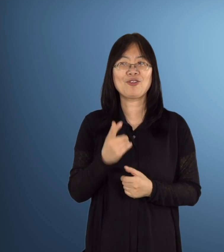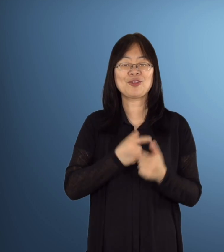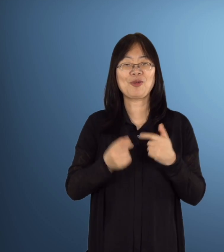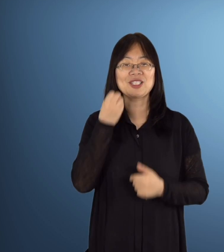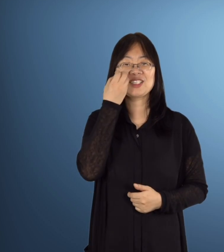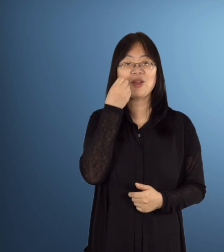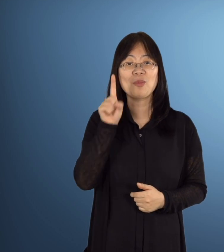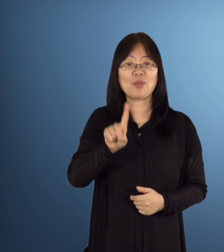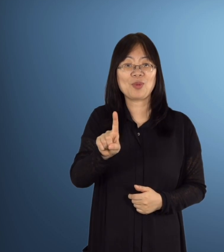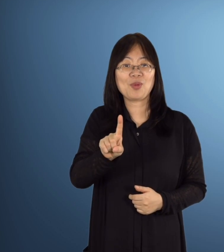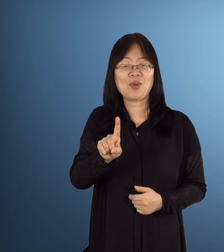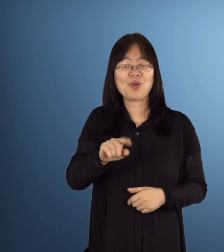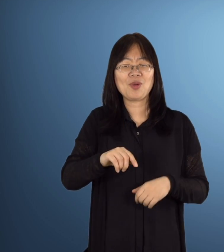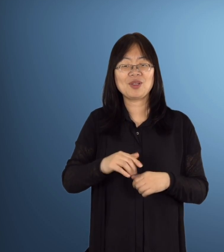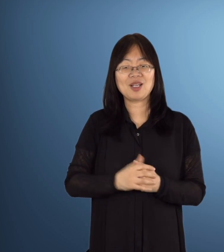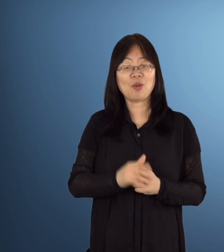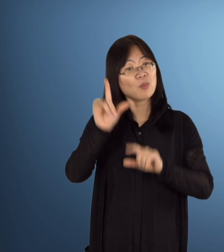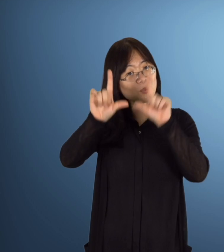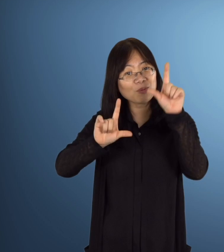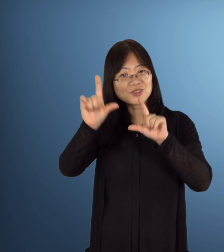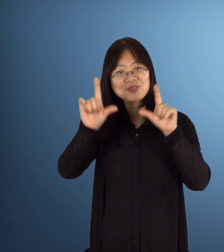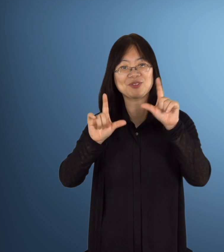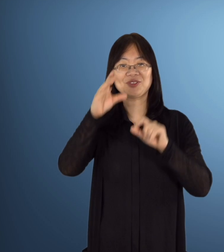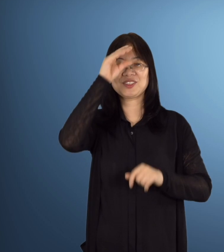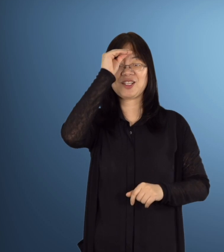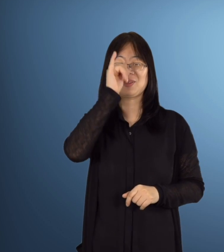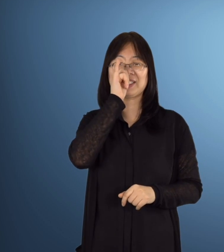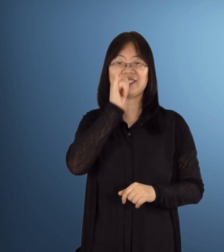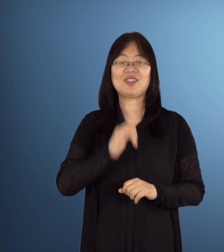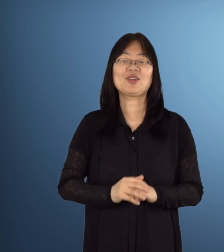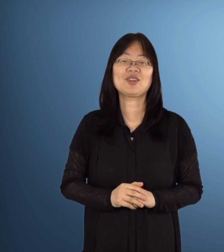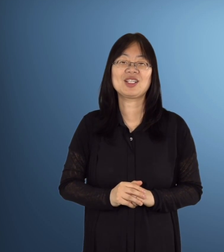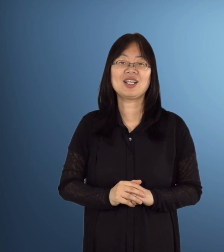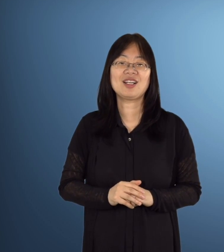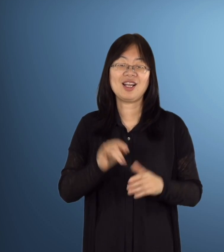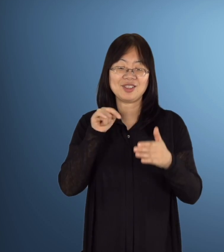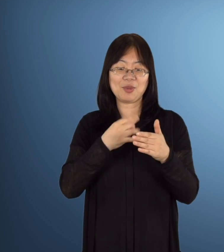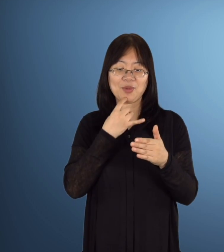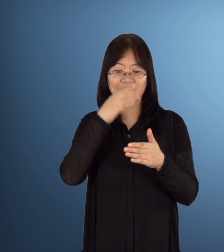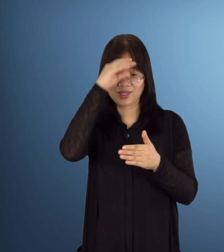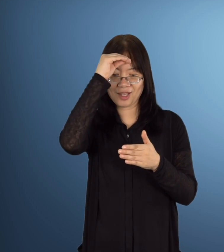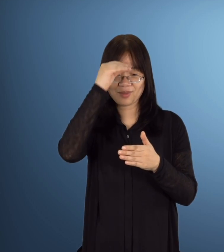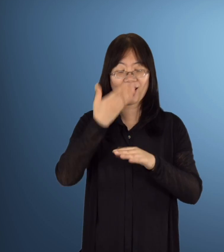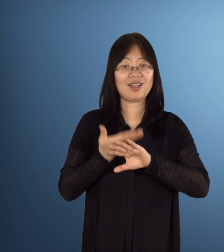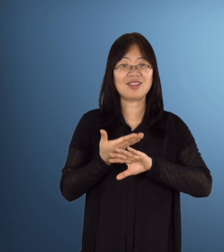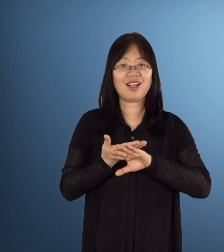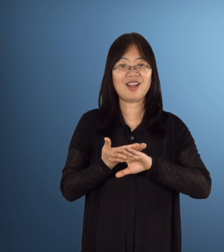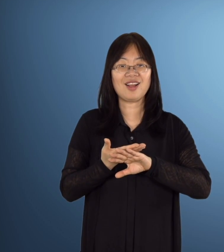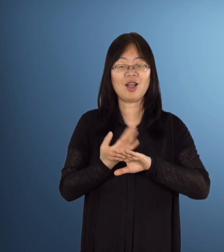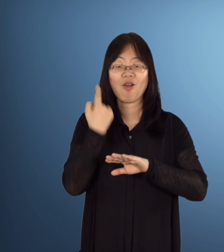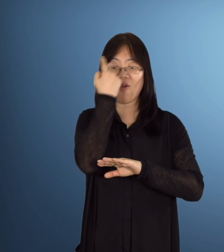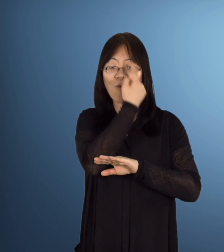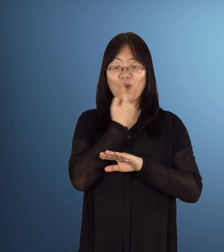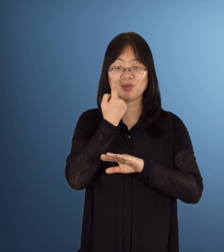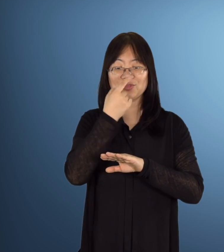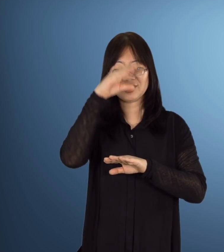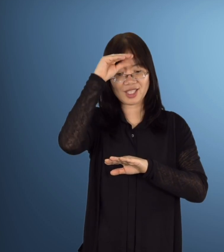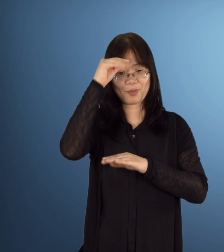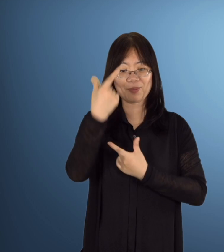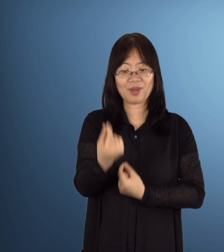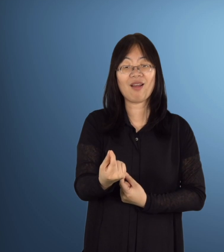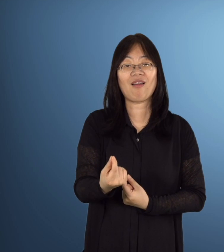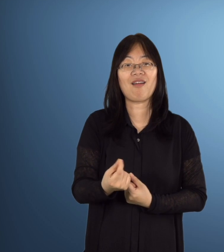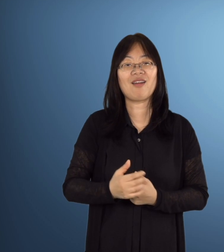거는 모습이 같아져요. 내면만 담는 게 아니고 얼굴이